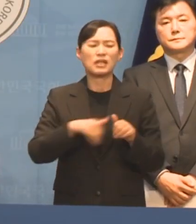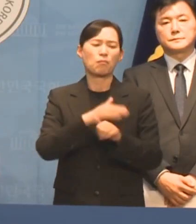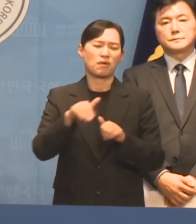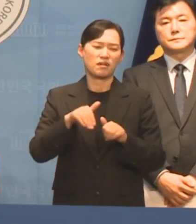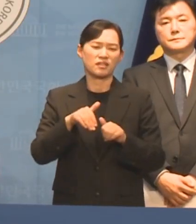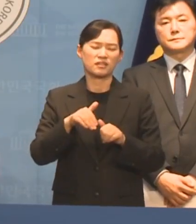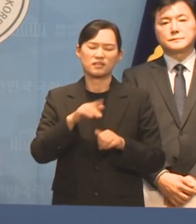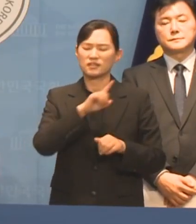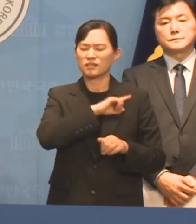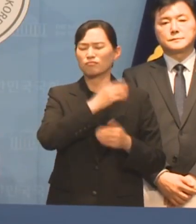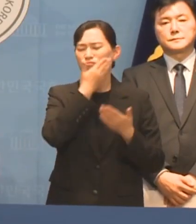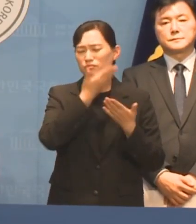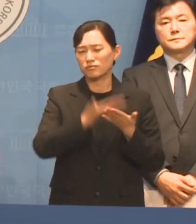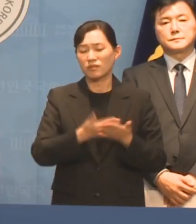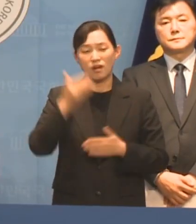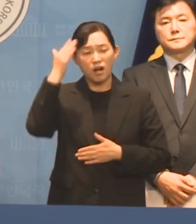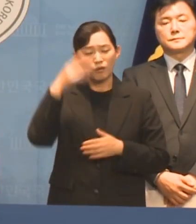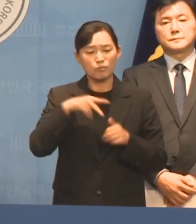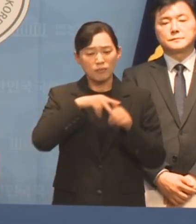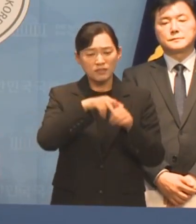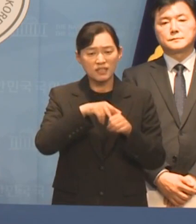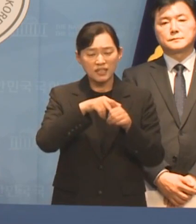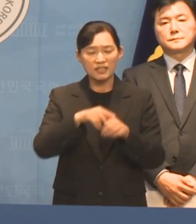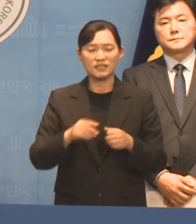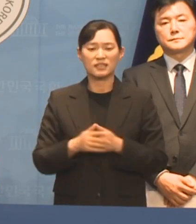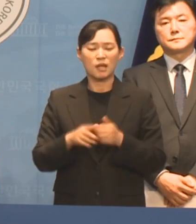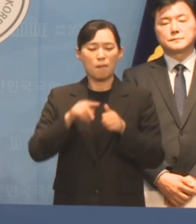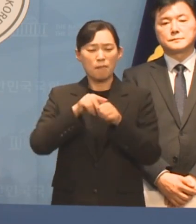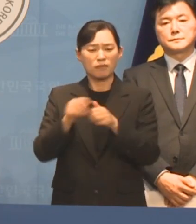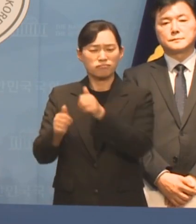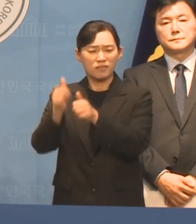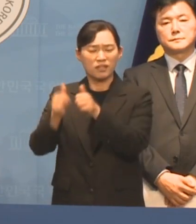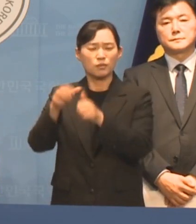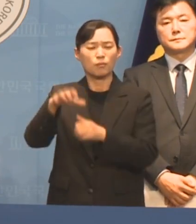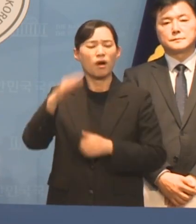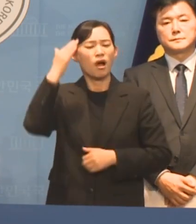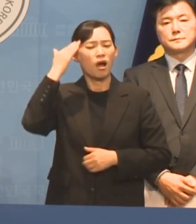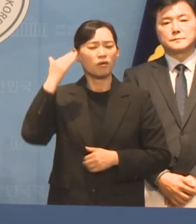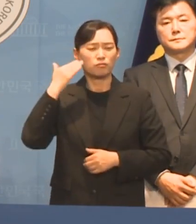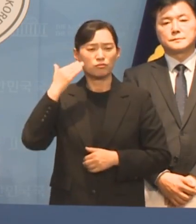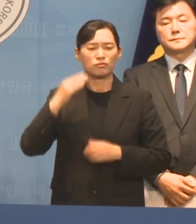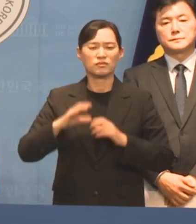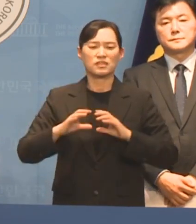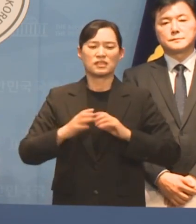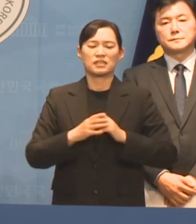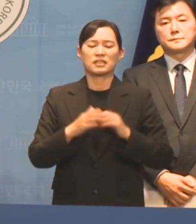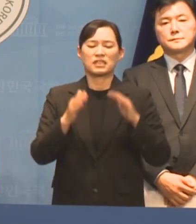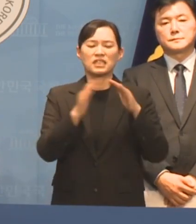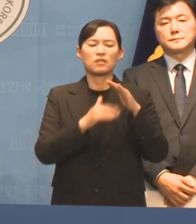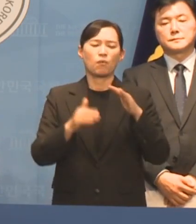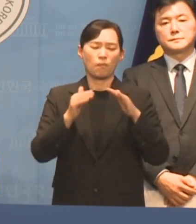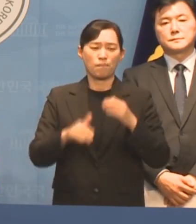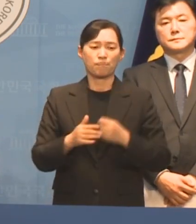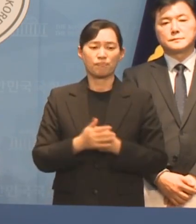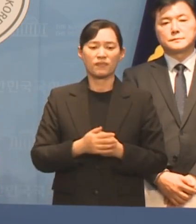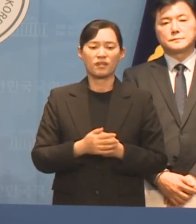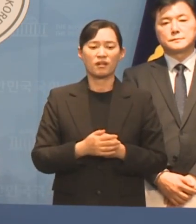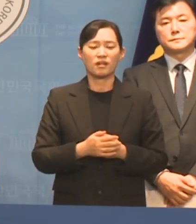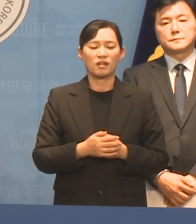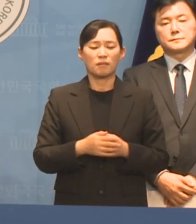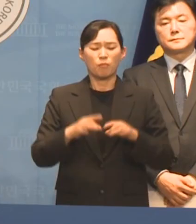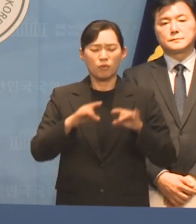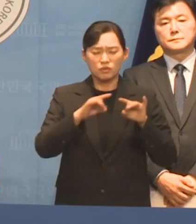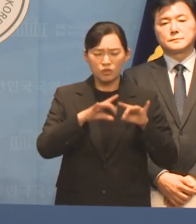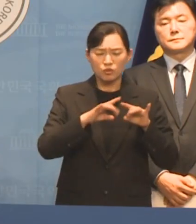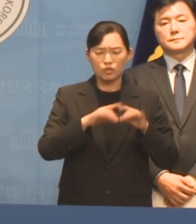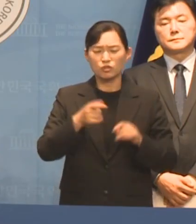때문입니다. 한국마사회는 경마 시행과 말산업 육성을 수행하는 국가 공기업입니다. 마사회가 전기나 수도, 도로나 공항과